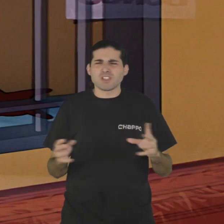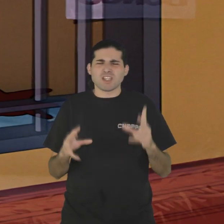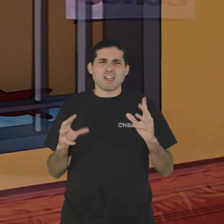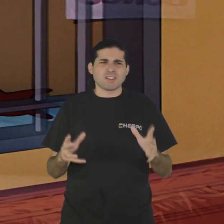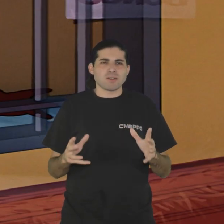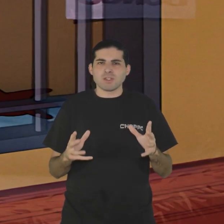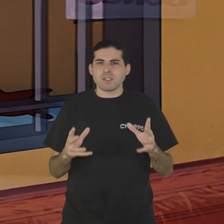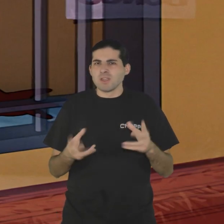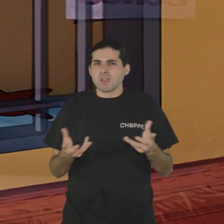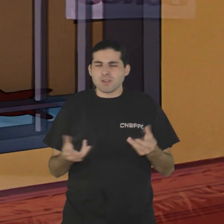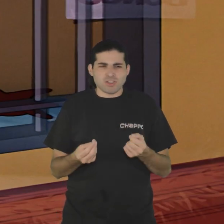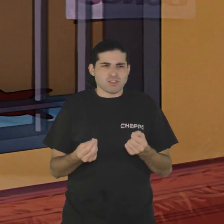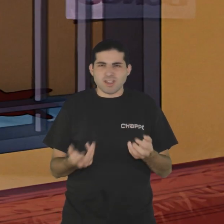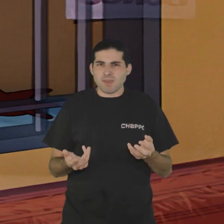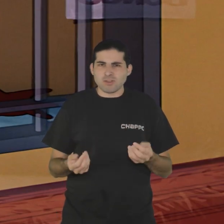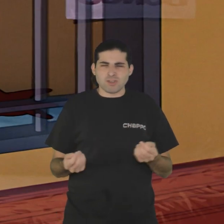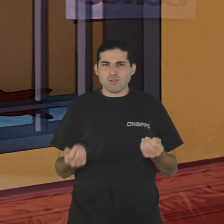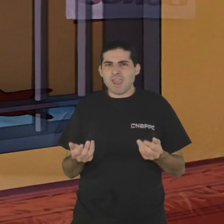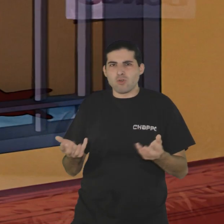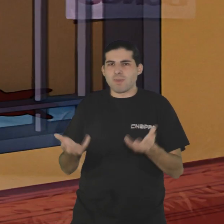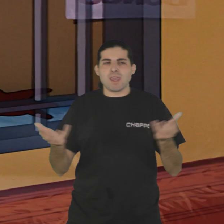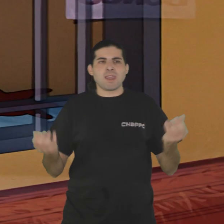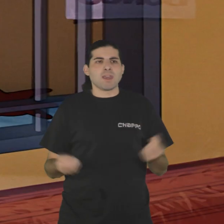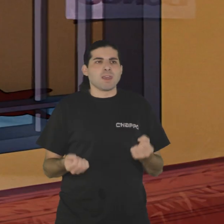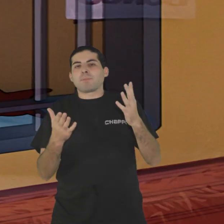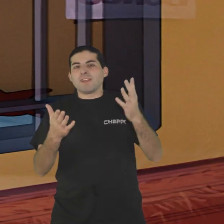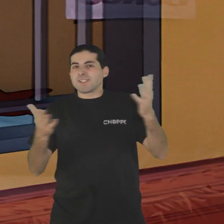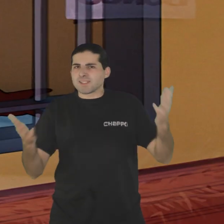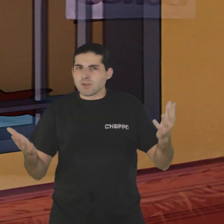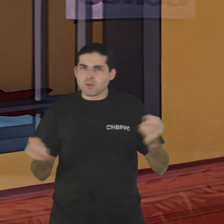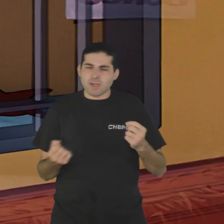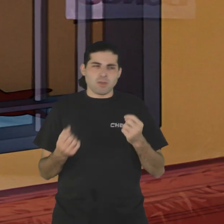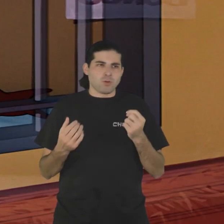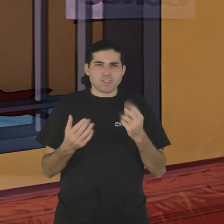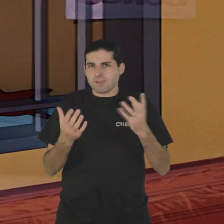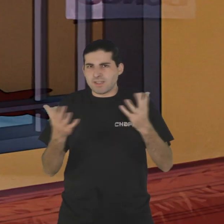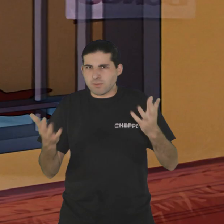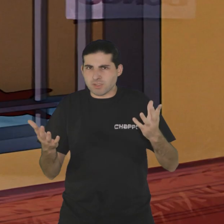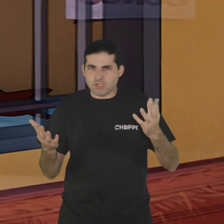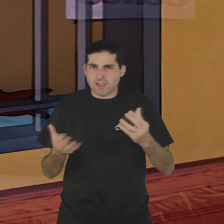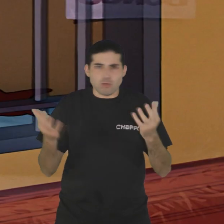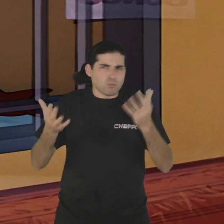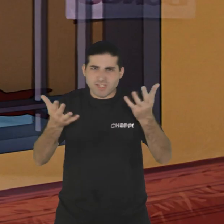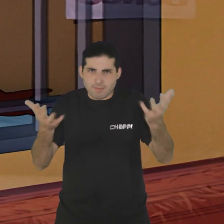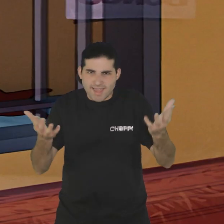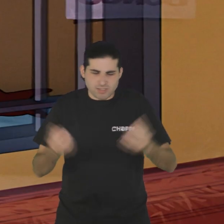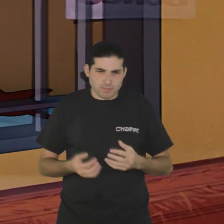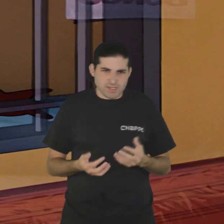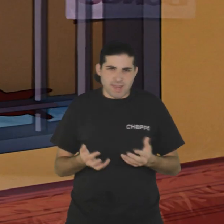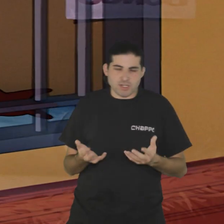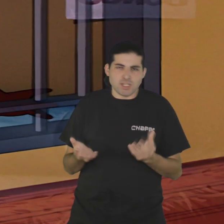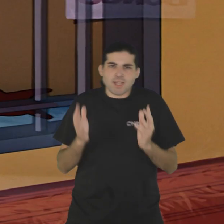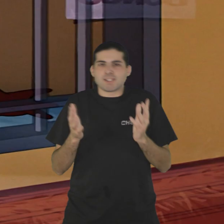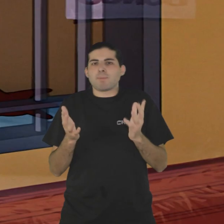troppe musiche all'interno di questo segmento, che non è come L'apprendista stregone o segmenti di questo genere come Musica